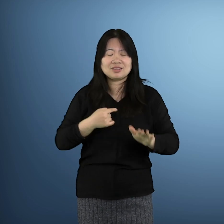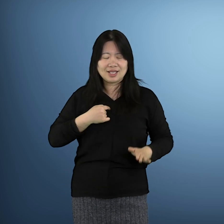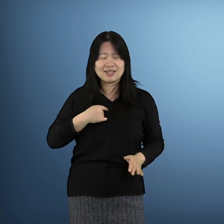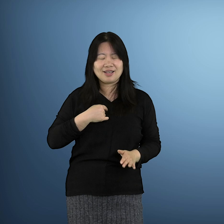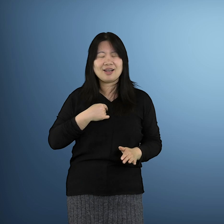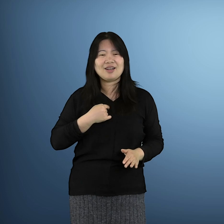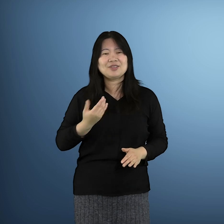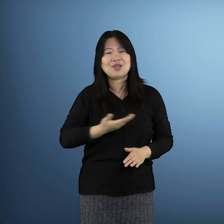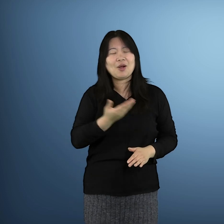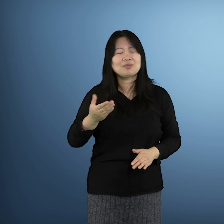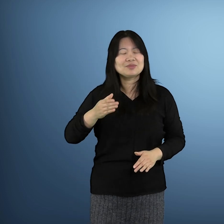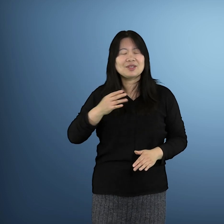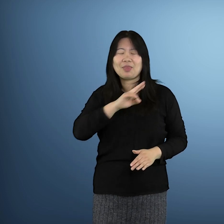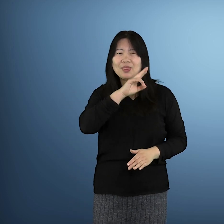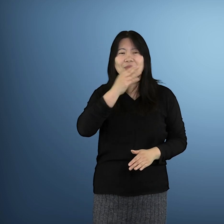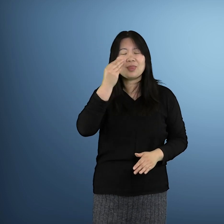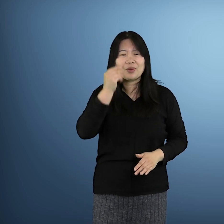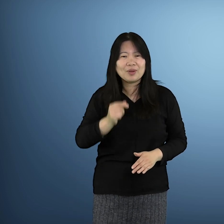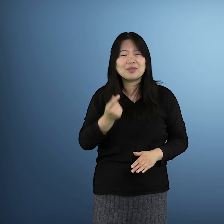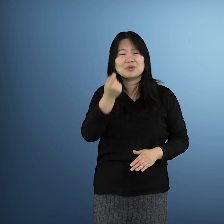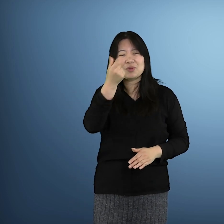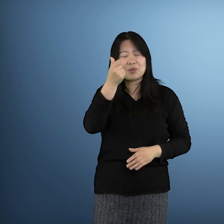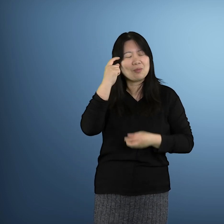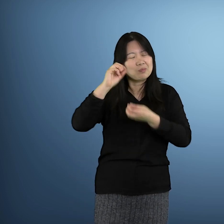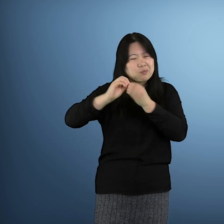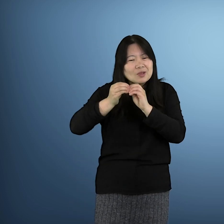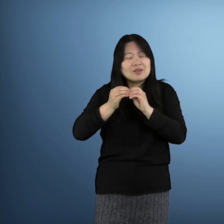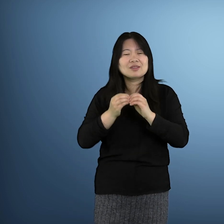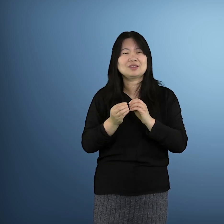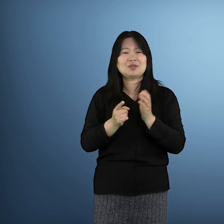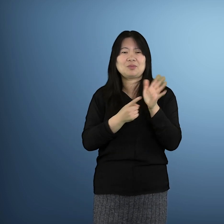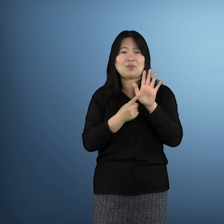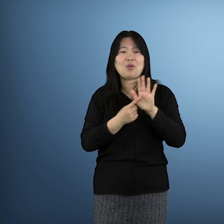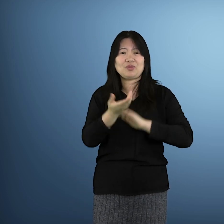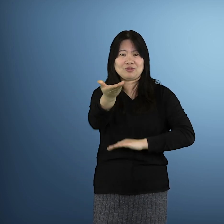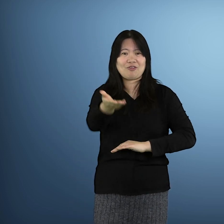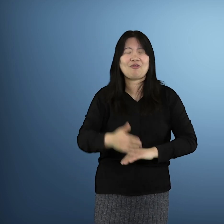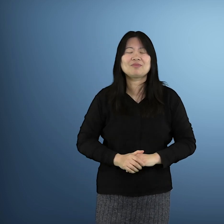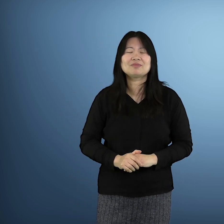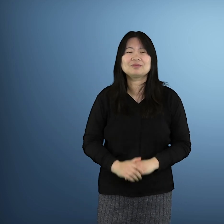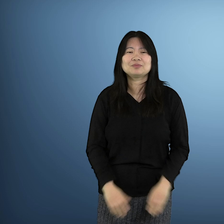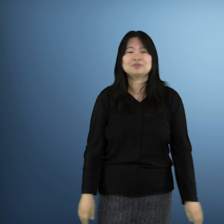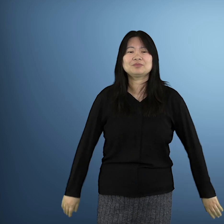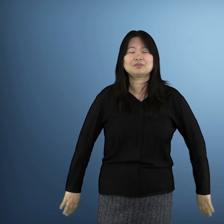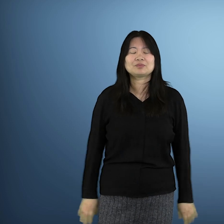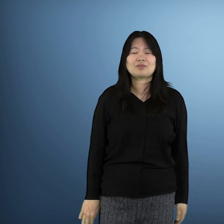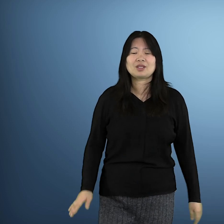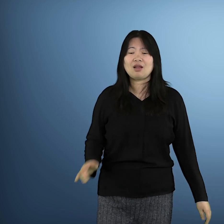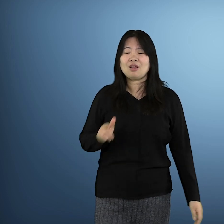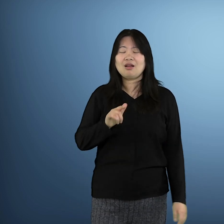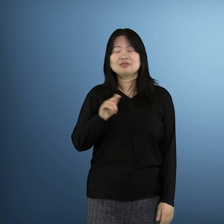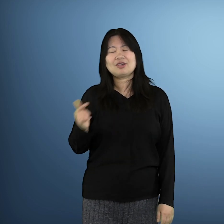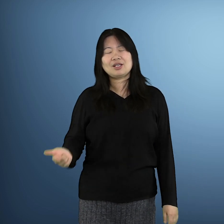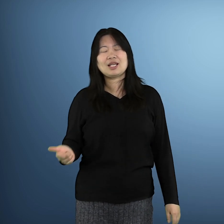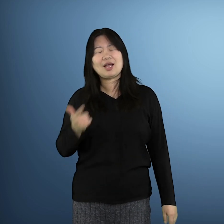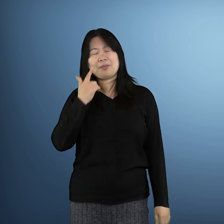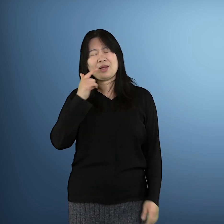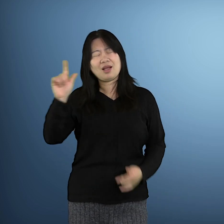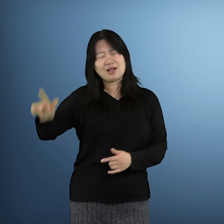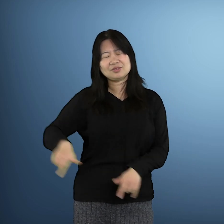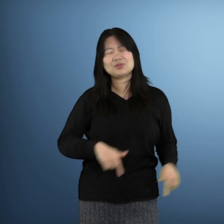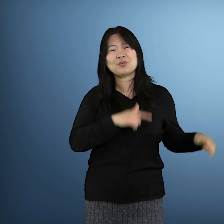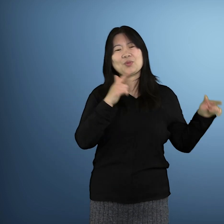제가 여러분 듣기 편하게 각색을 해서 표현을 좀 해드리겠습니다. 저녁에 아빠가 하루 종일